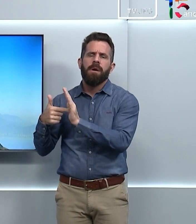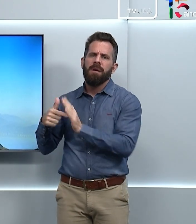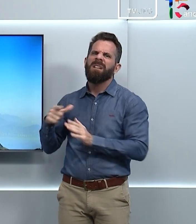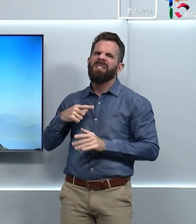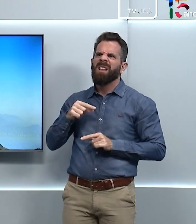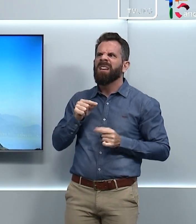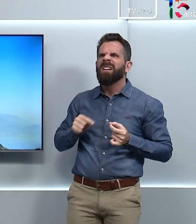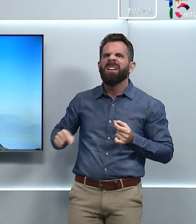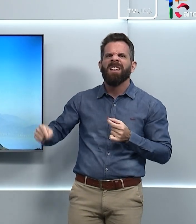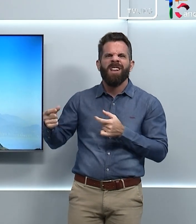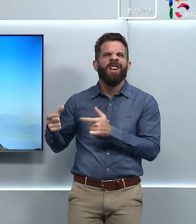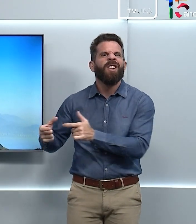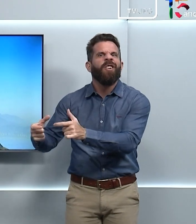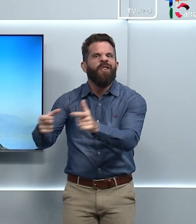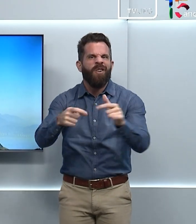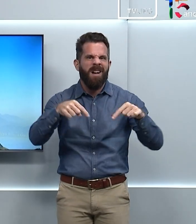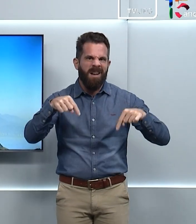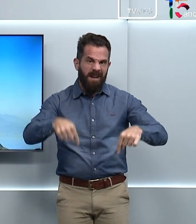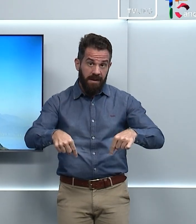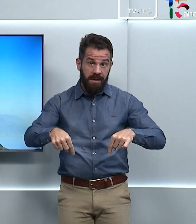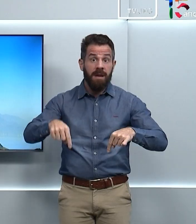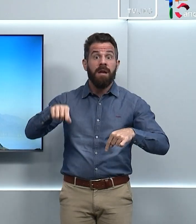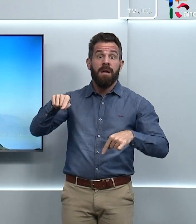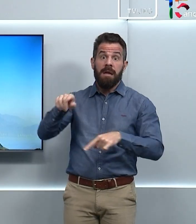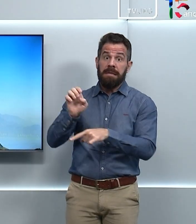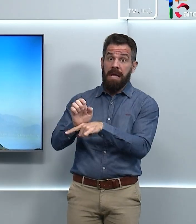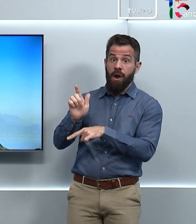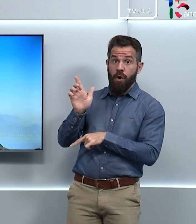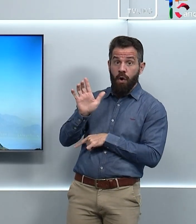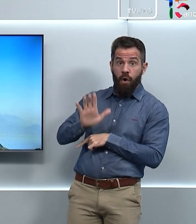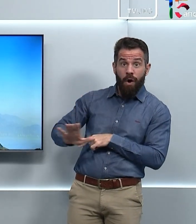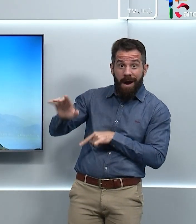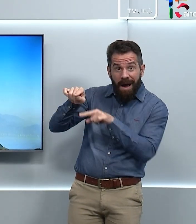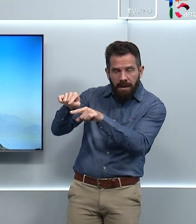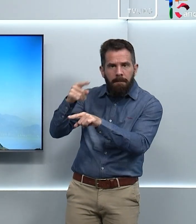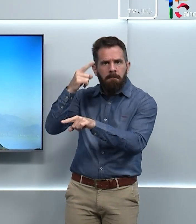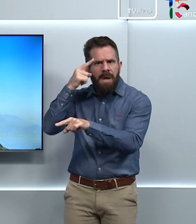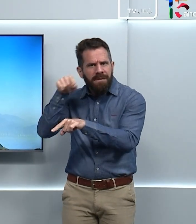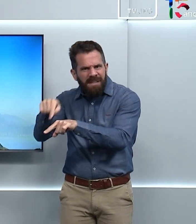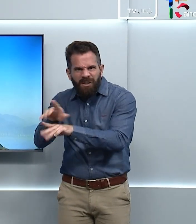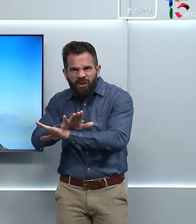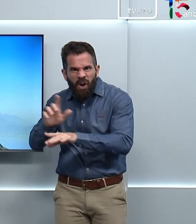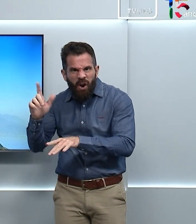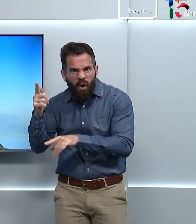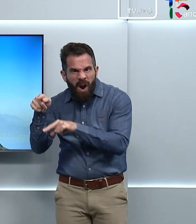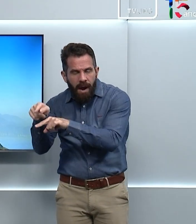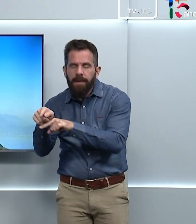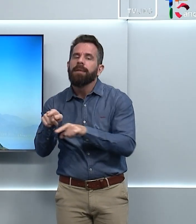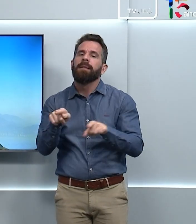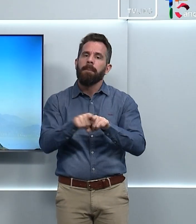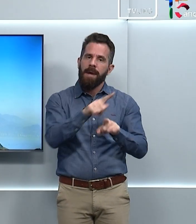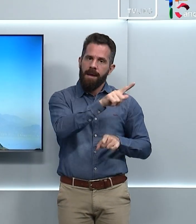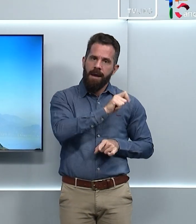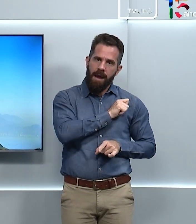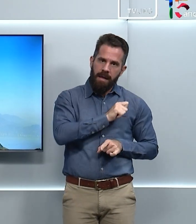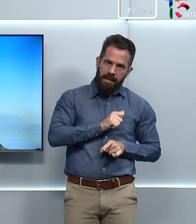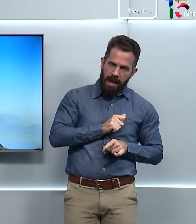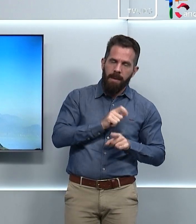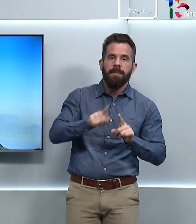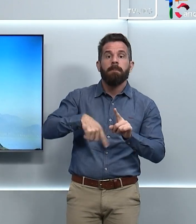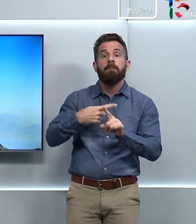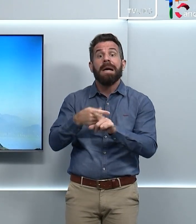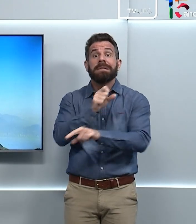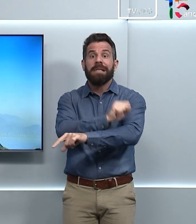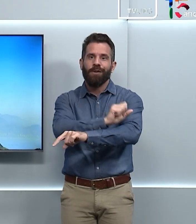capital. E aqui em Goiás, o evento não será realizado só aqui em Goiânia, não. Também tem atividades em Anápolis e em Senador